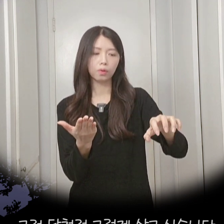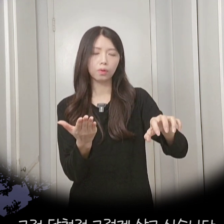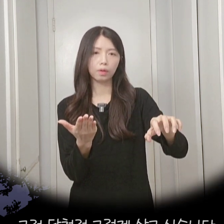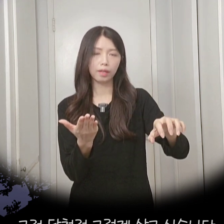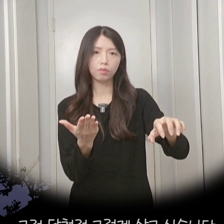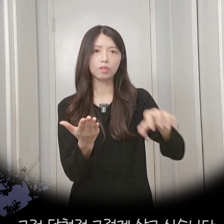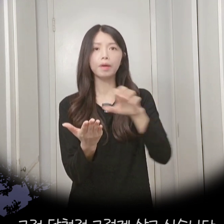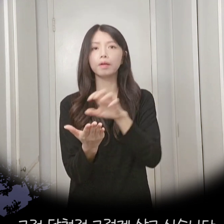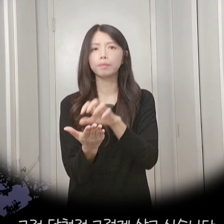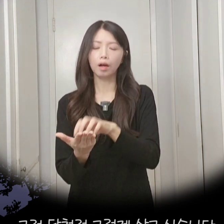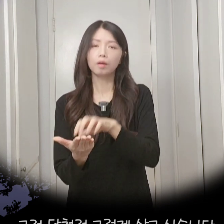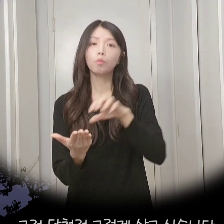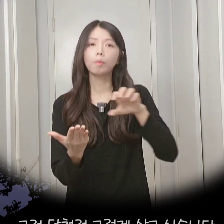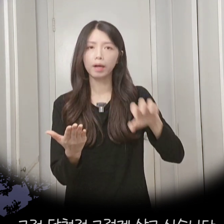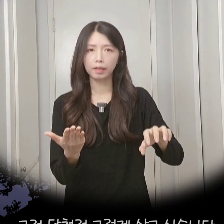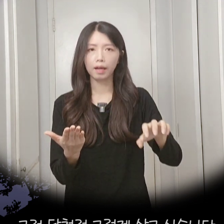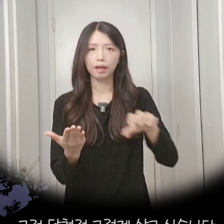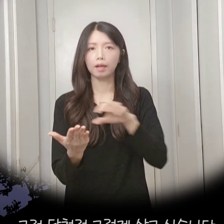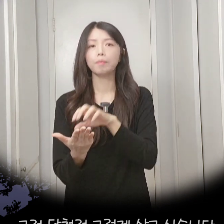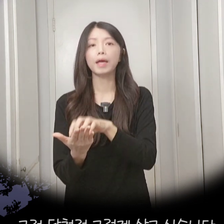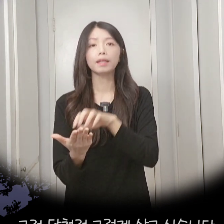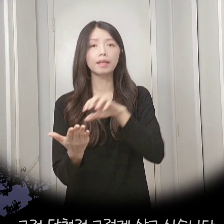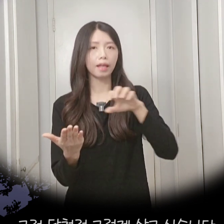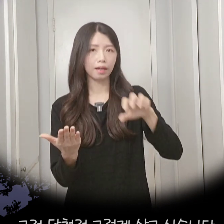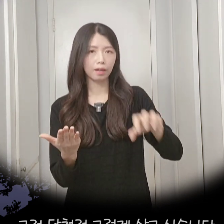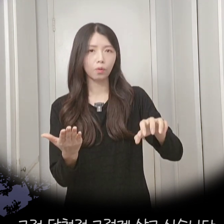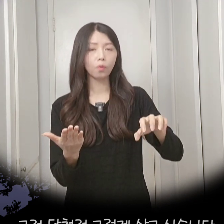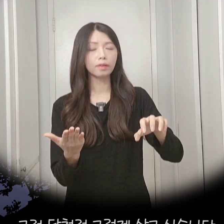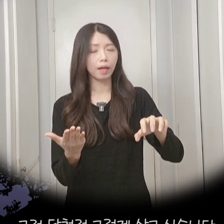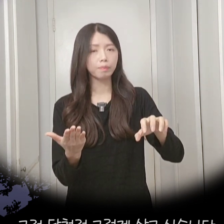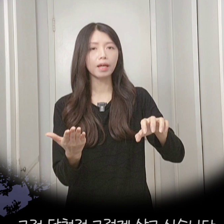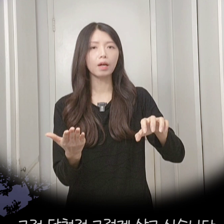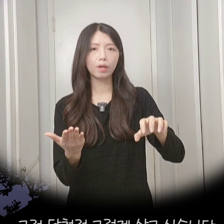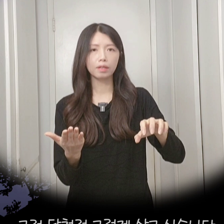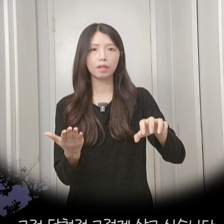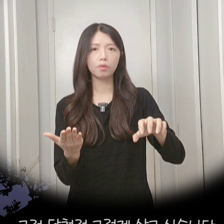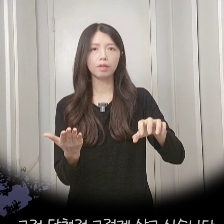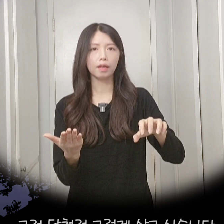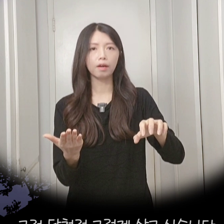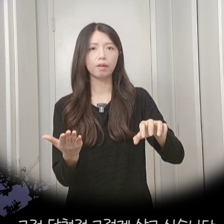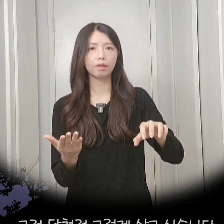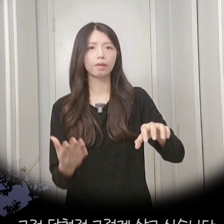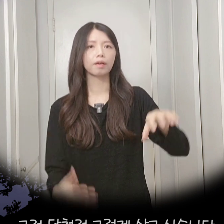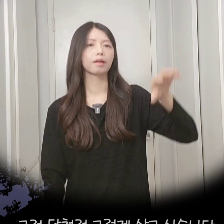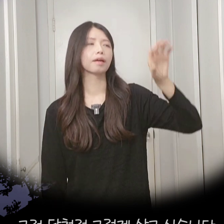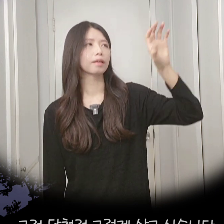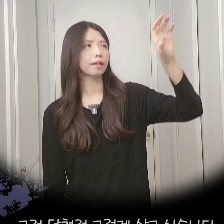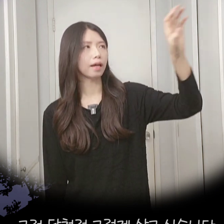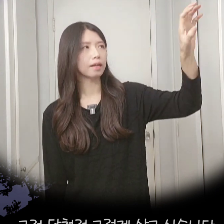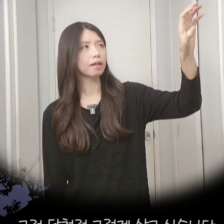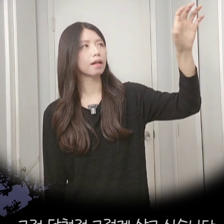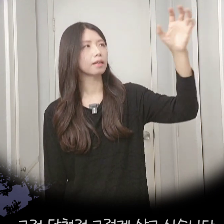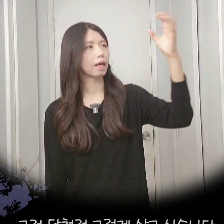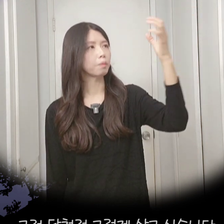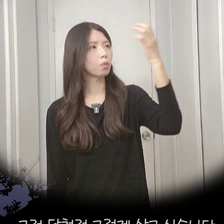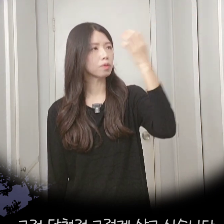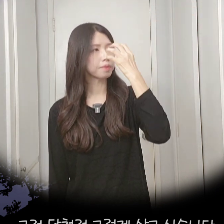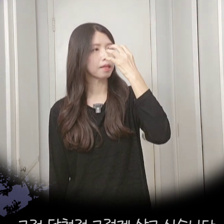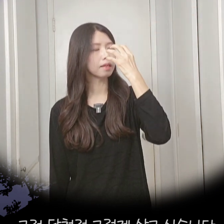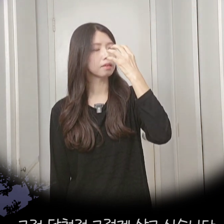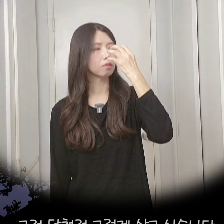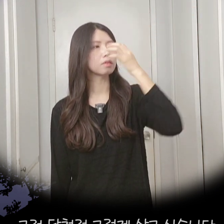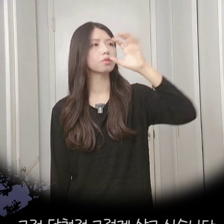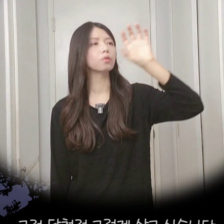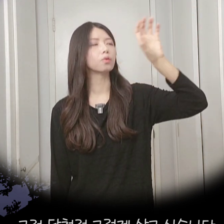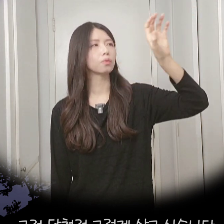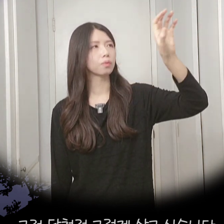오른쪽으로 대주시면 모방하다, 베끼다 혹은 닮다라고 하는 뜻의 수어인데요. 달을 닮고